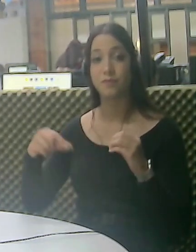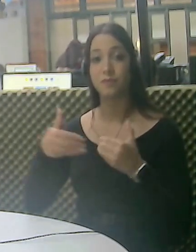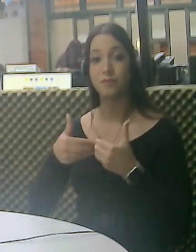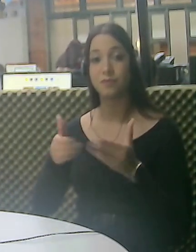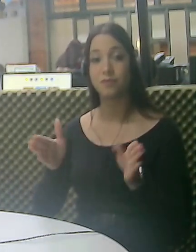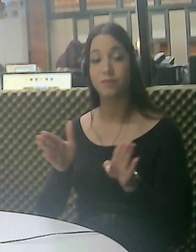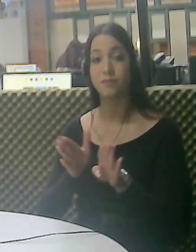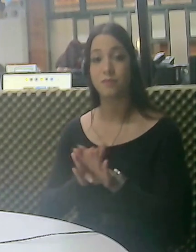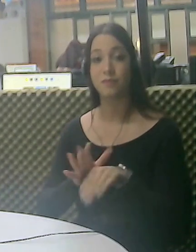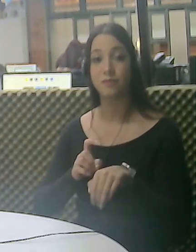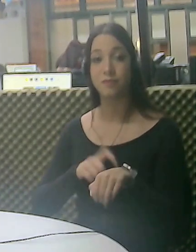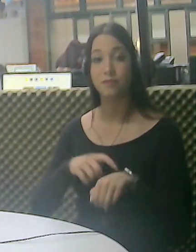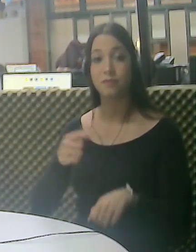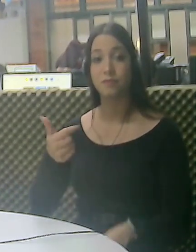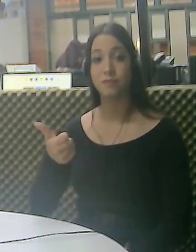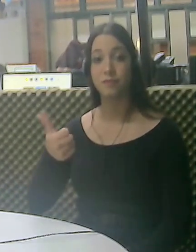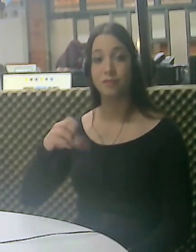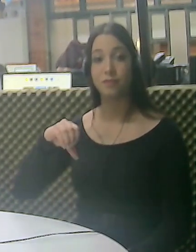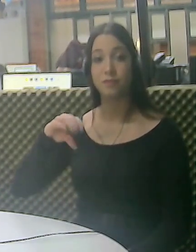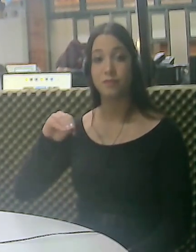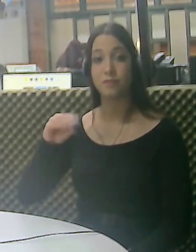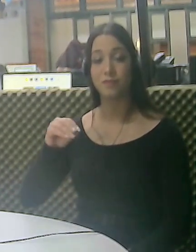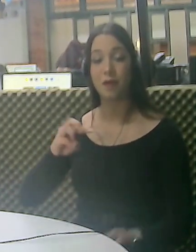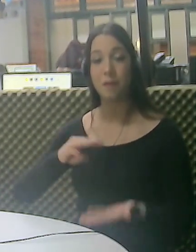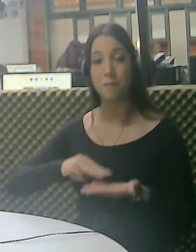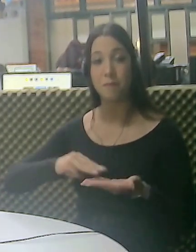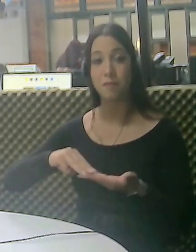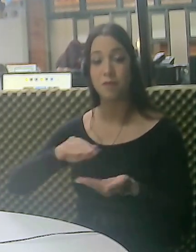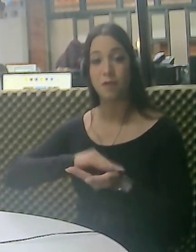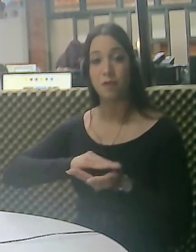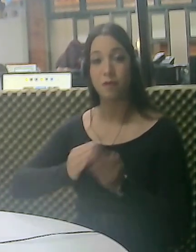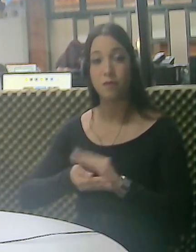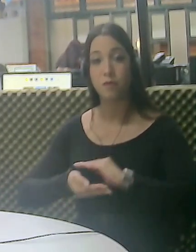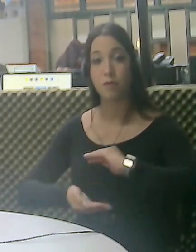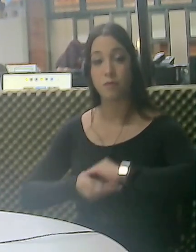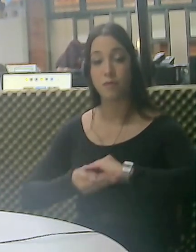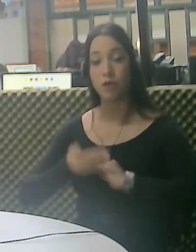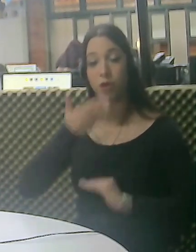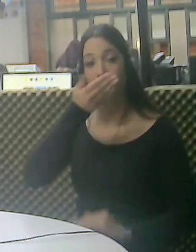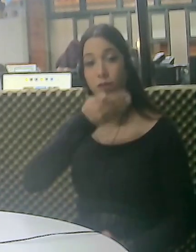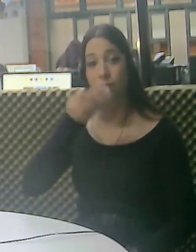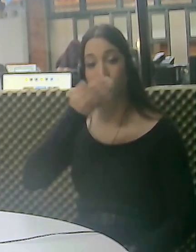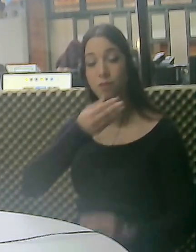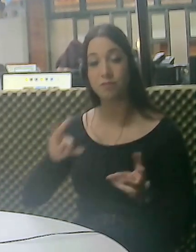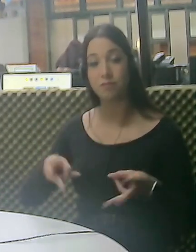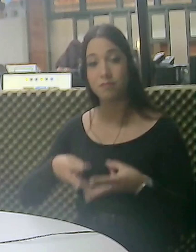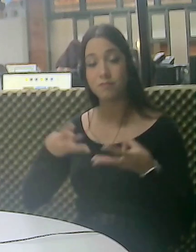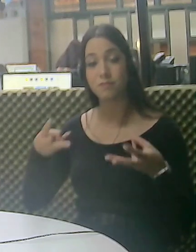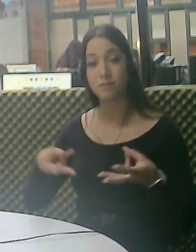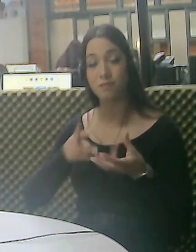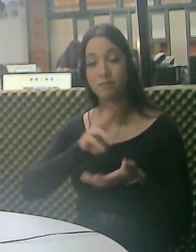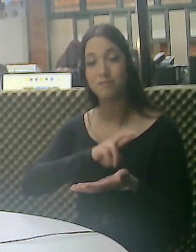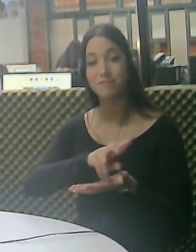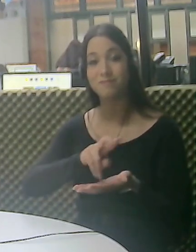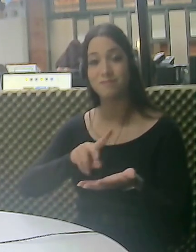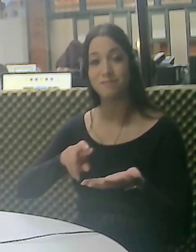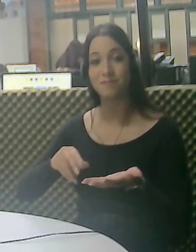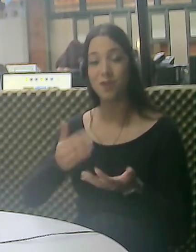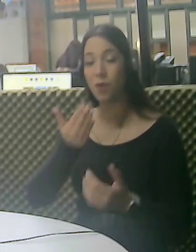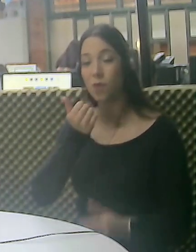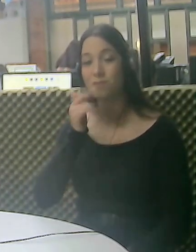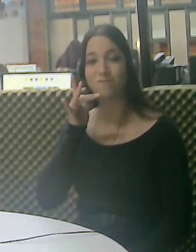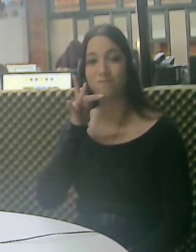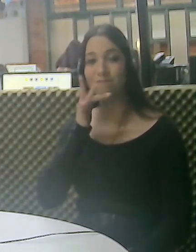abertas até às 7 da noite. Tem pastel, tapioca, pamonha, doces, hortifrutis e uma variedade em